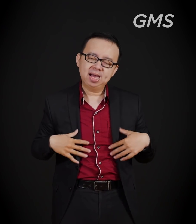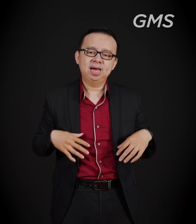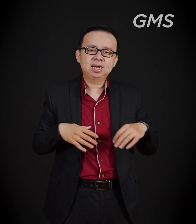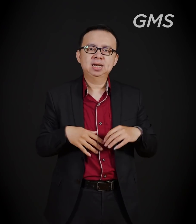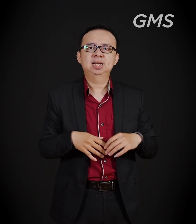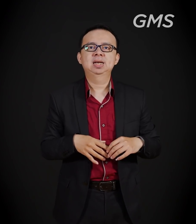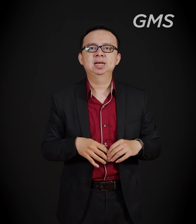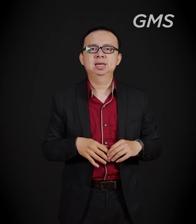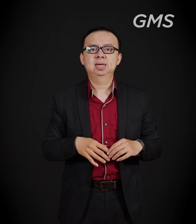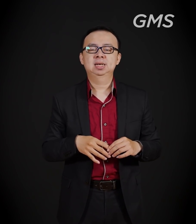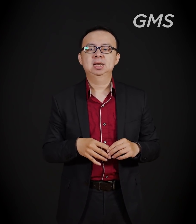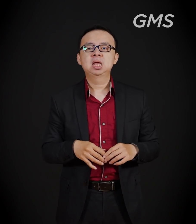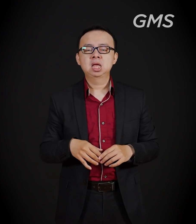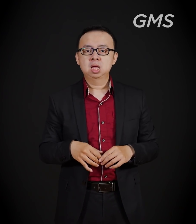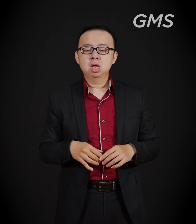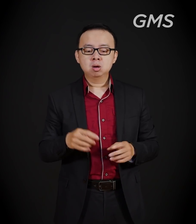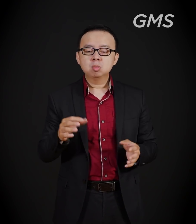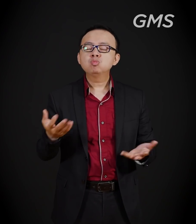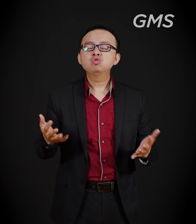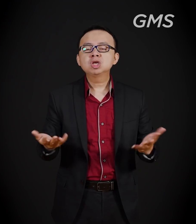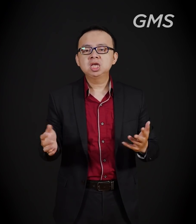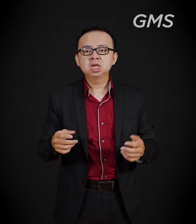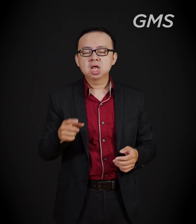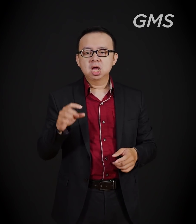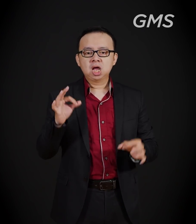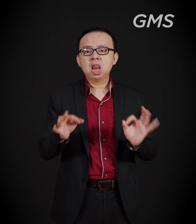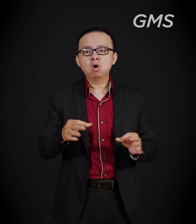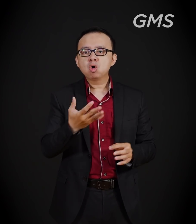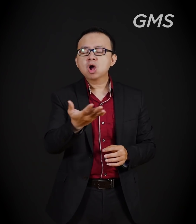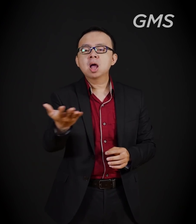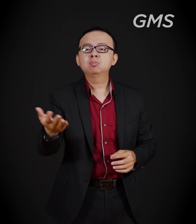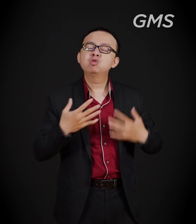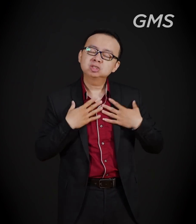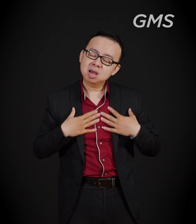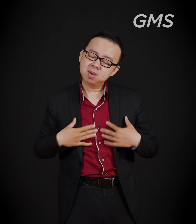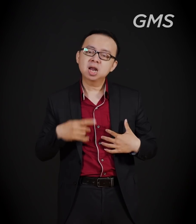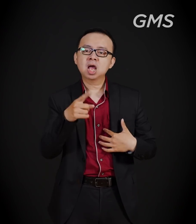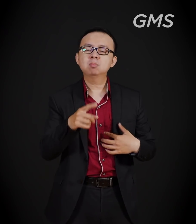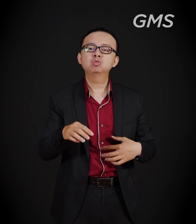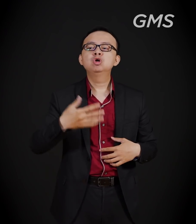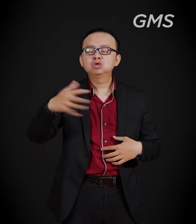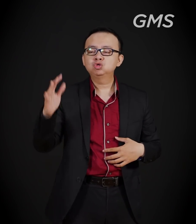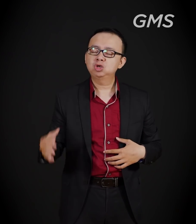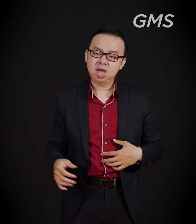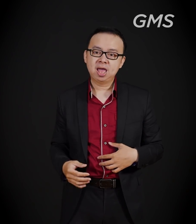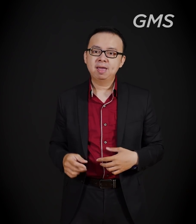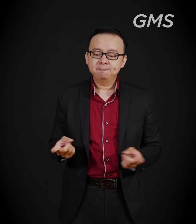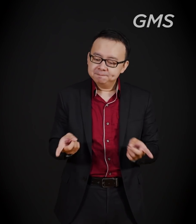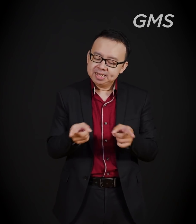kenapa sampai hari ini kau masih jadi bujang lapuk? Wedok takut sama kamu. Karena kamu